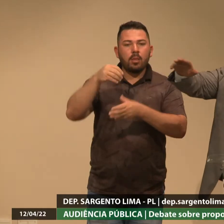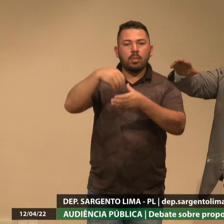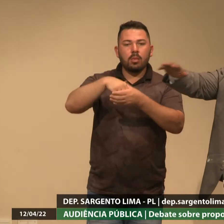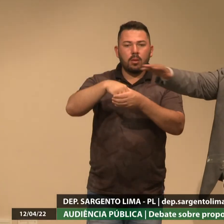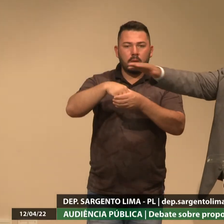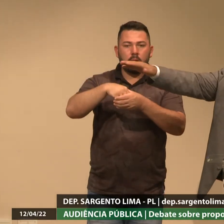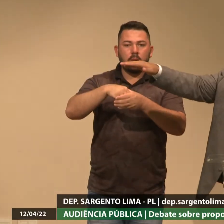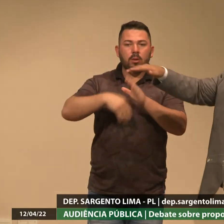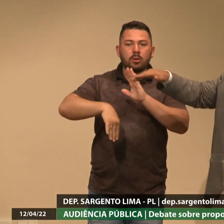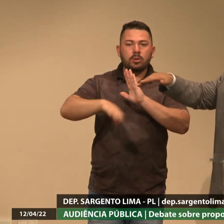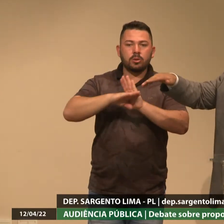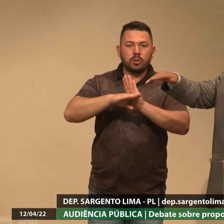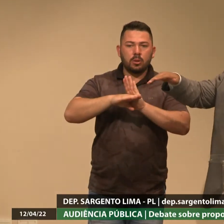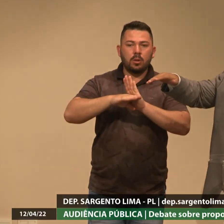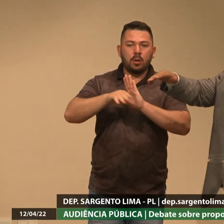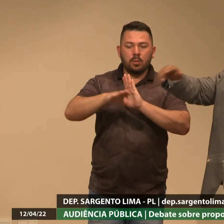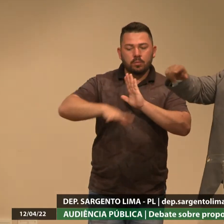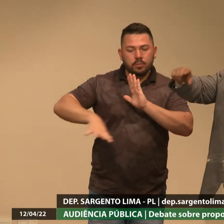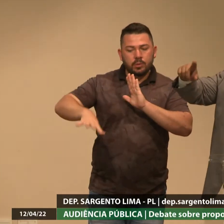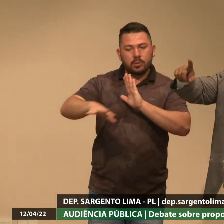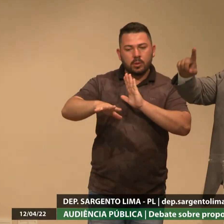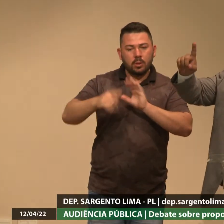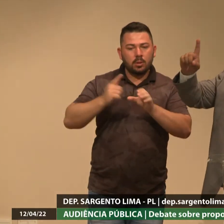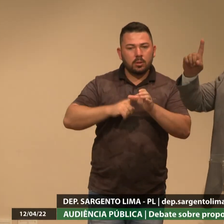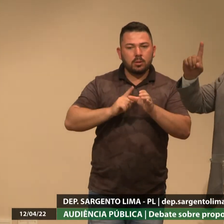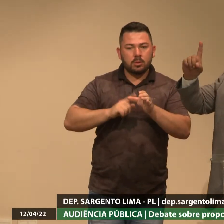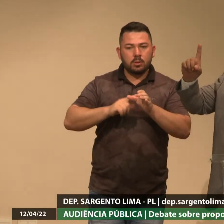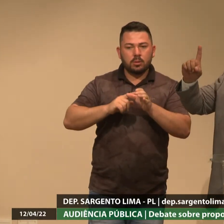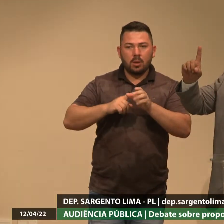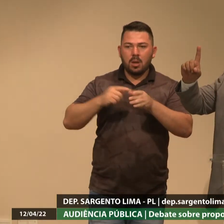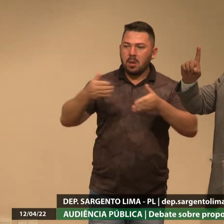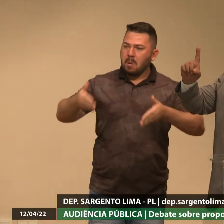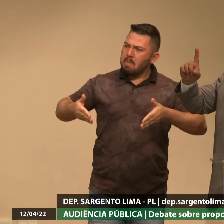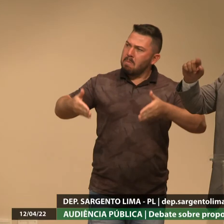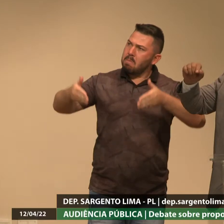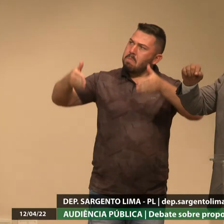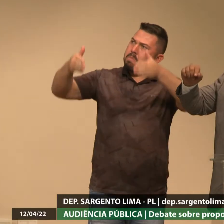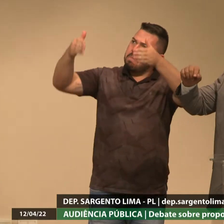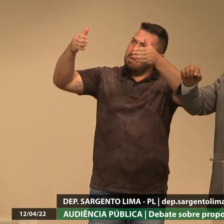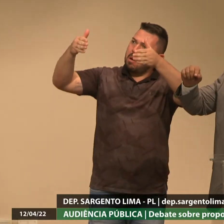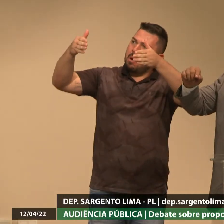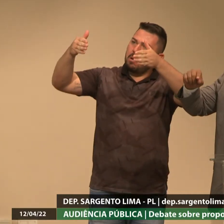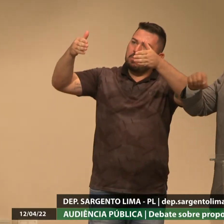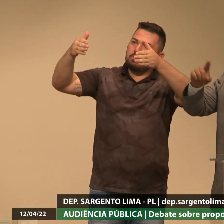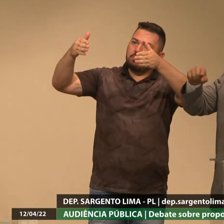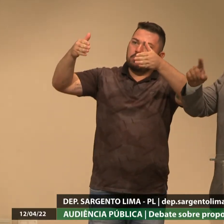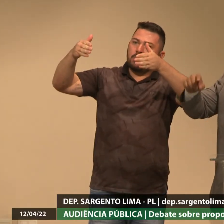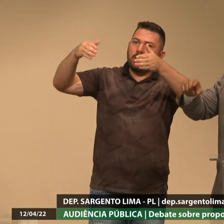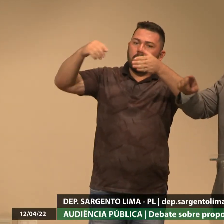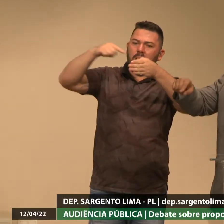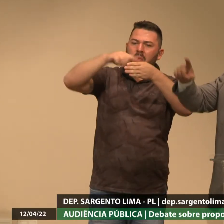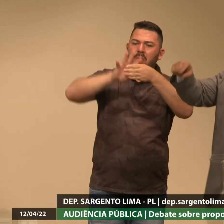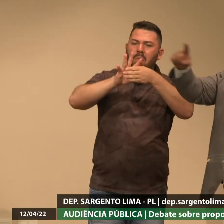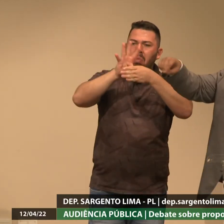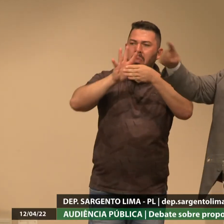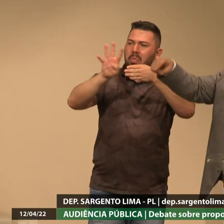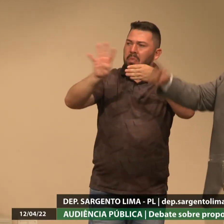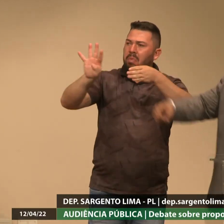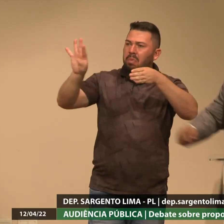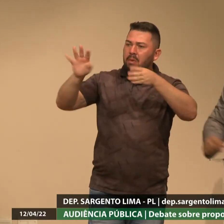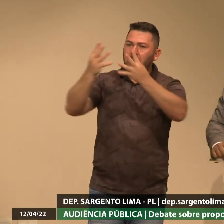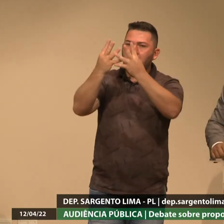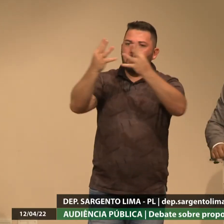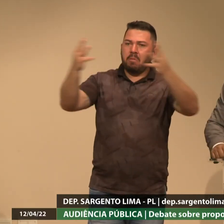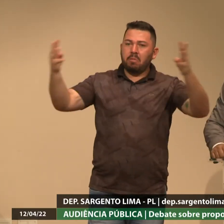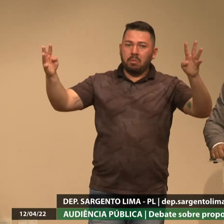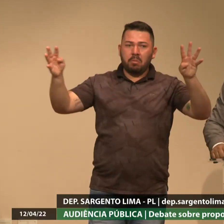quando você chega nas redondezas da cidade Muros e 3 m de altura caco de vidro e concertina que é o